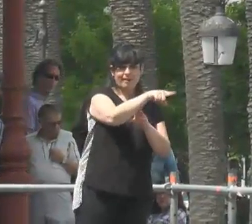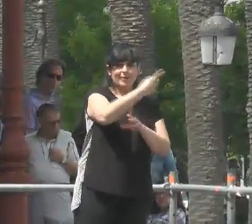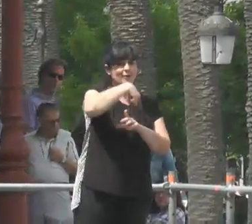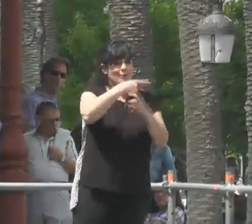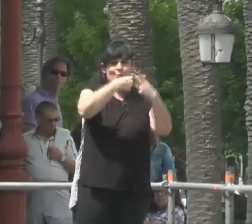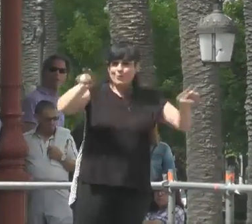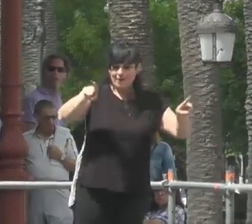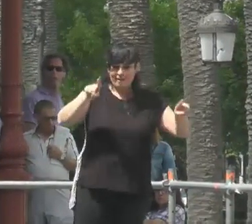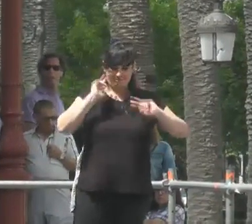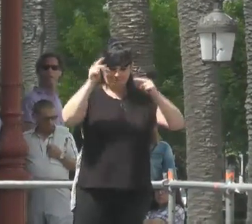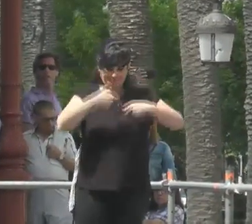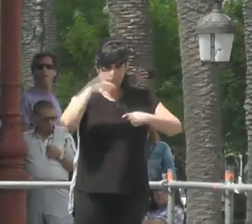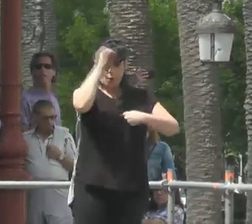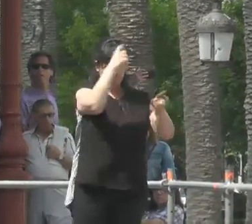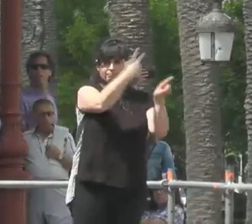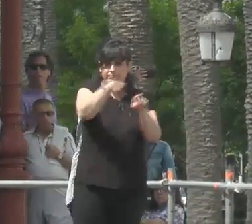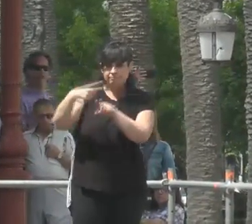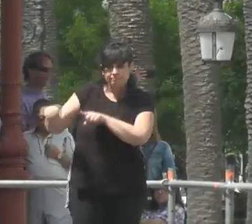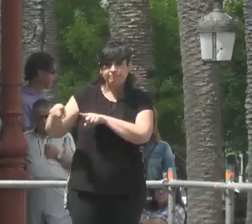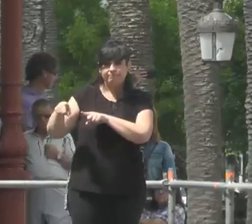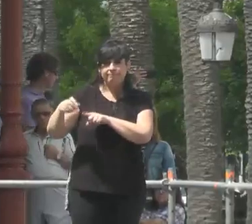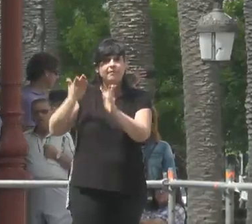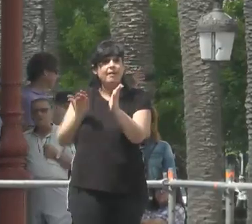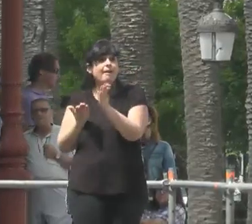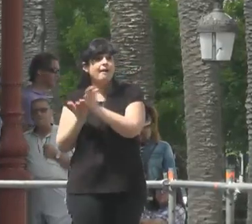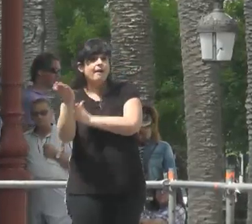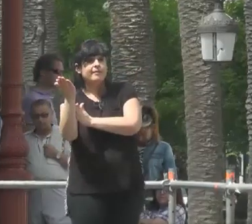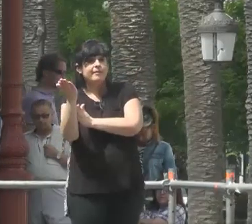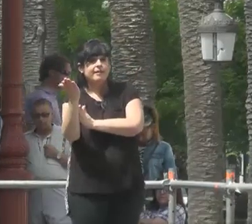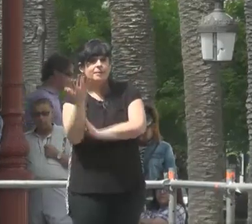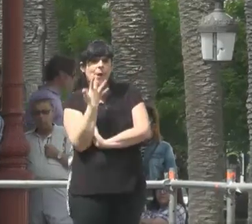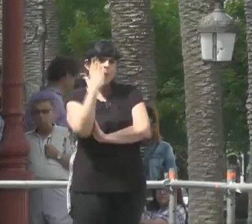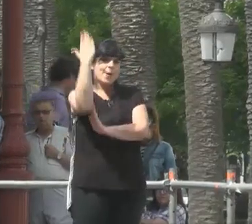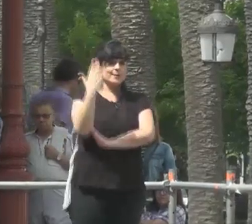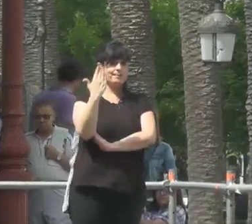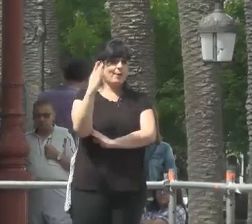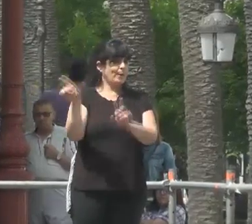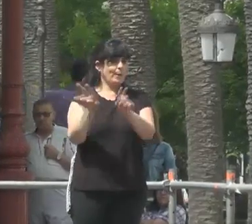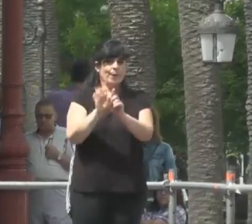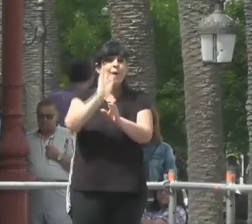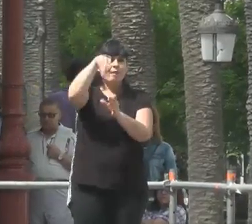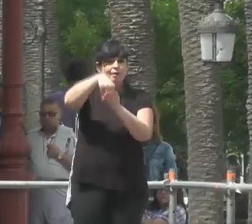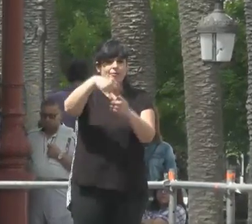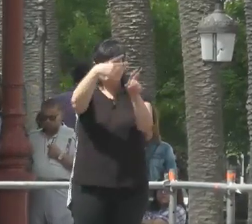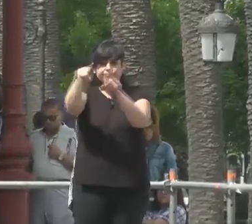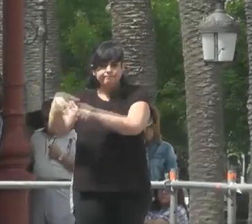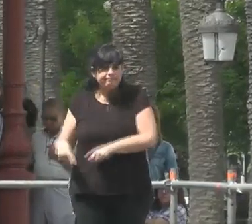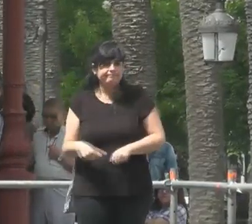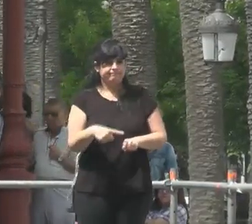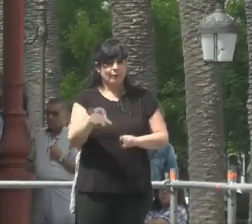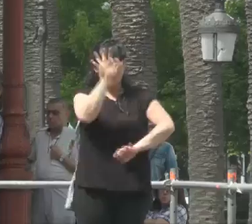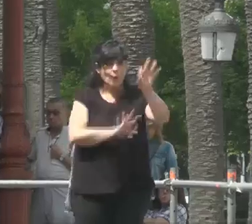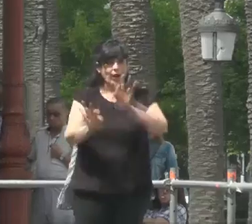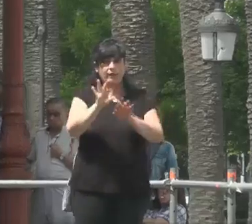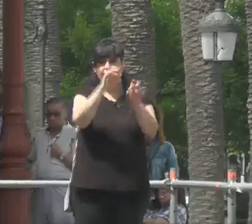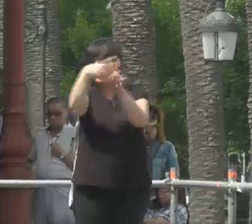diferentes, somos plurais, a alternativa, como un espello, ten que ser tamén diversa, plural, de xente, de